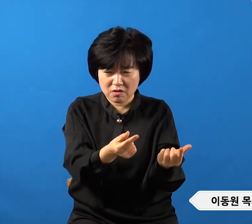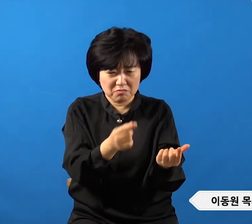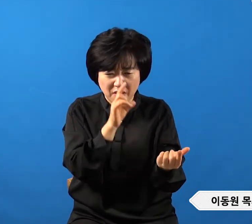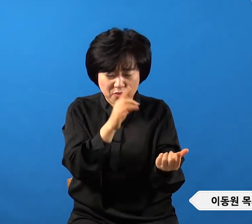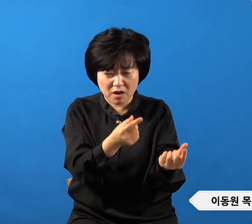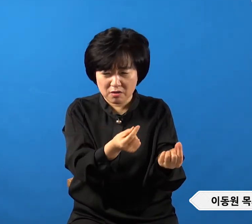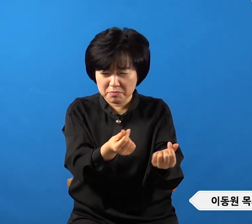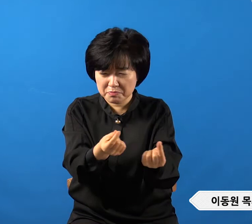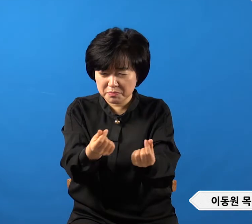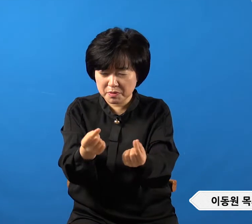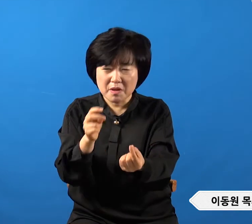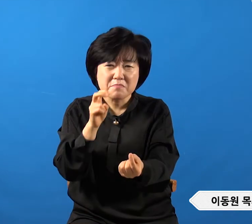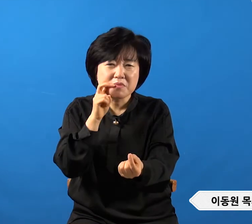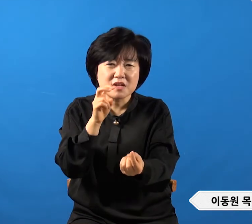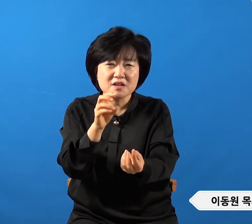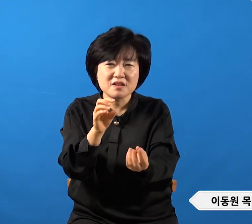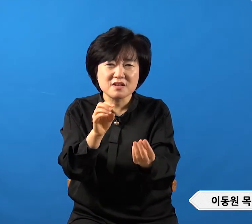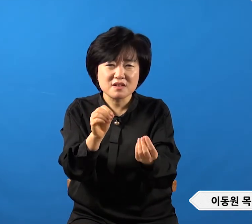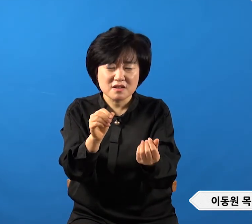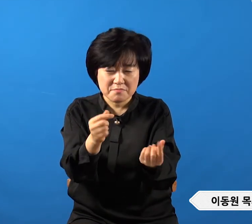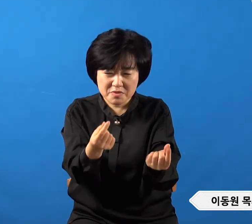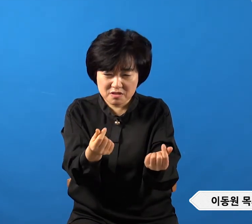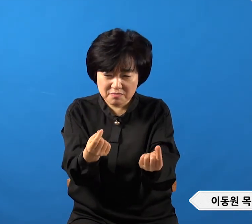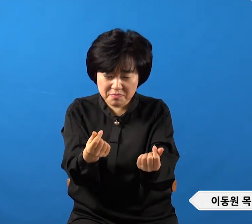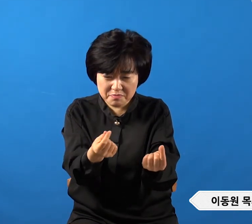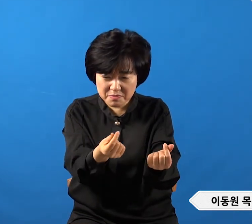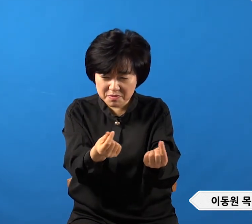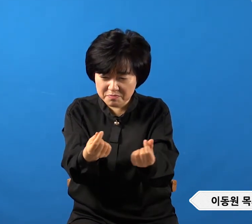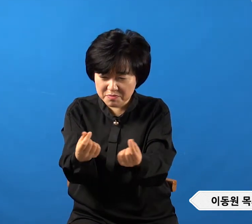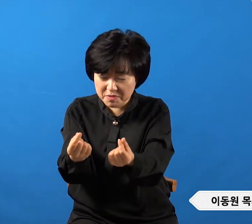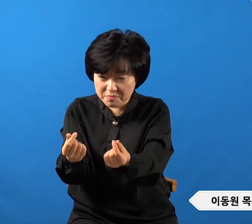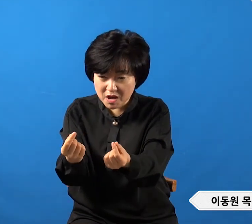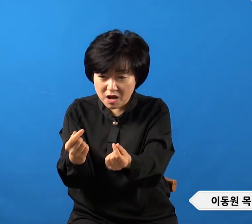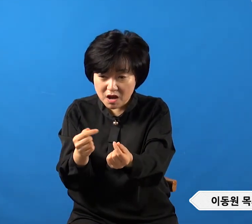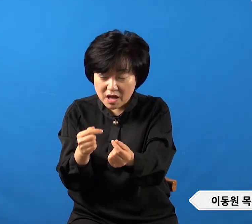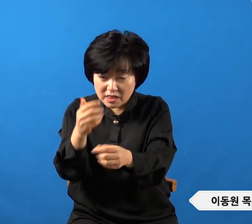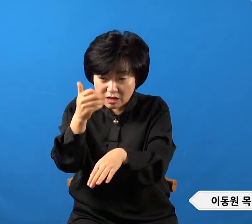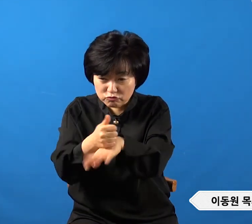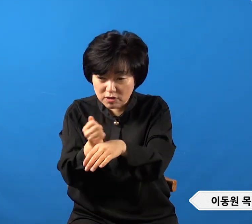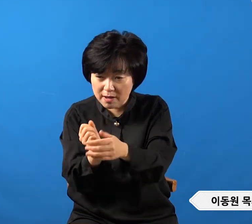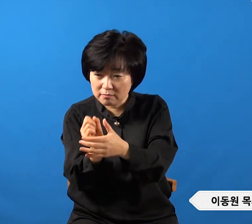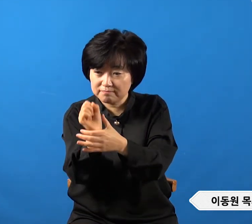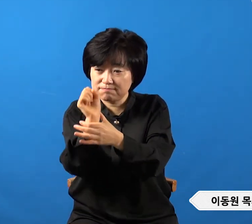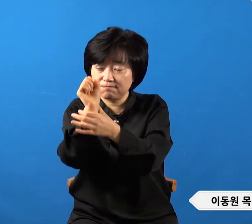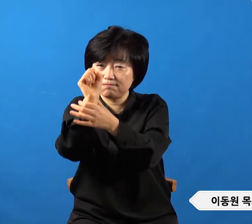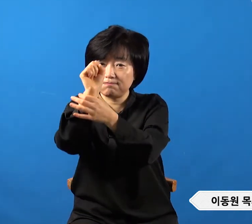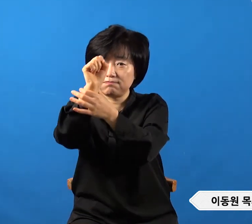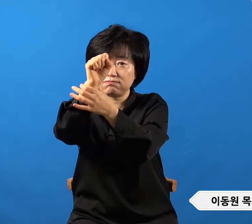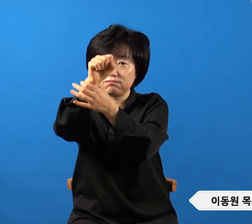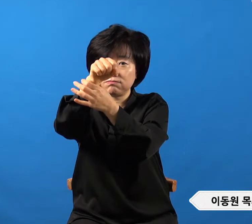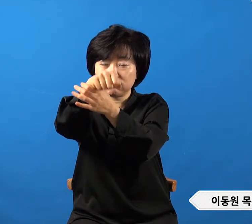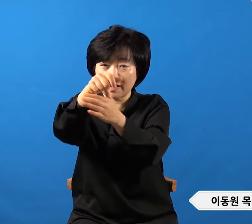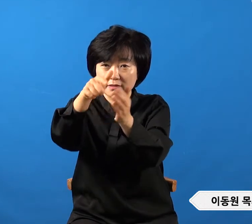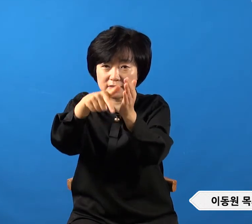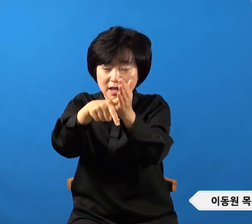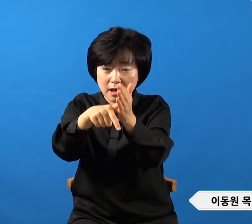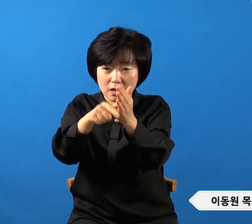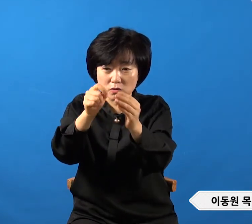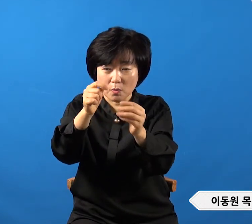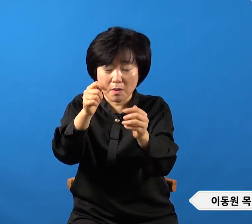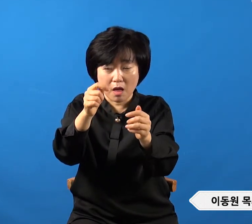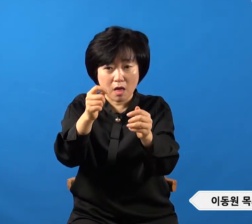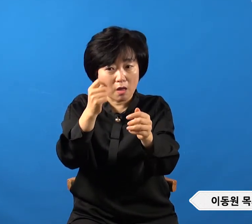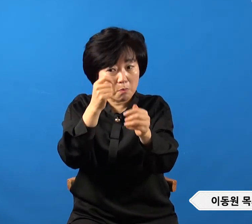몰라요. 밀과 흡사하기 때문에 처음에는 모르다가 밀 이삭이 나타날 때 조금씩